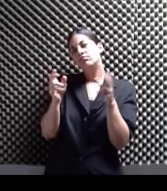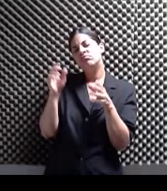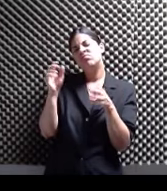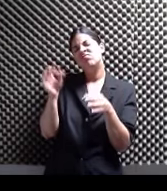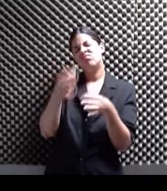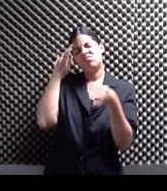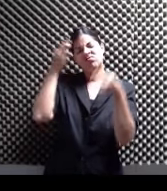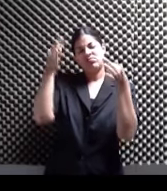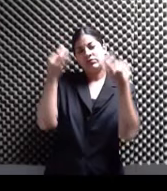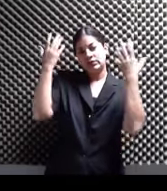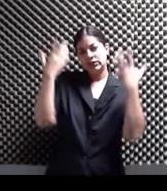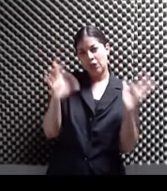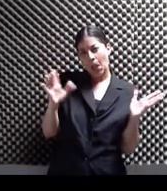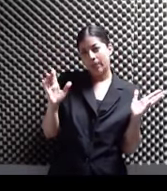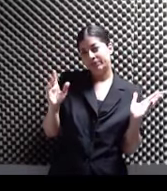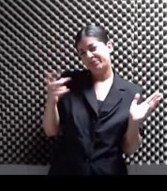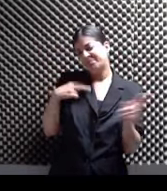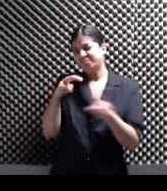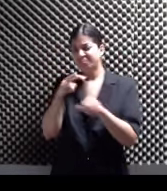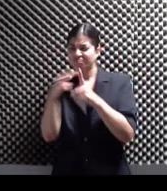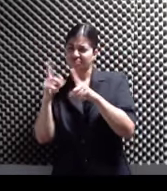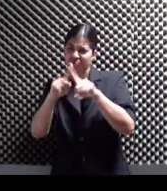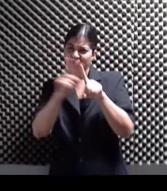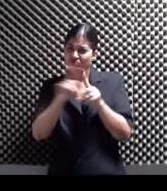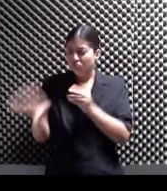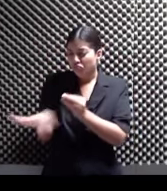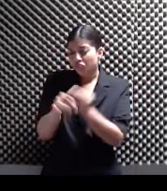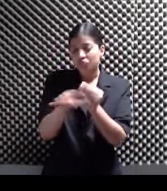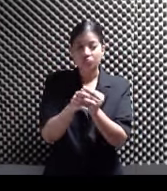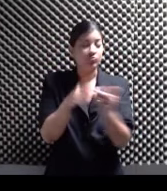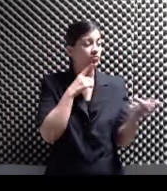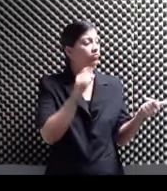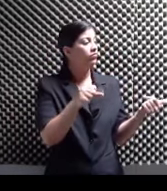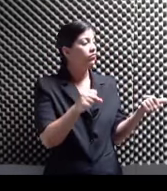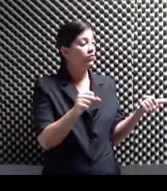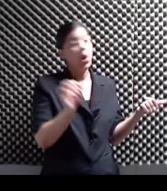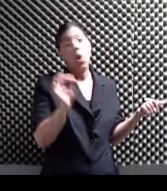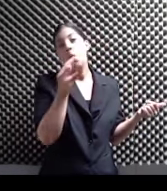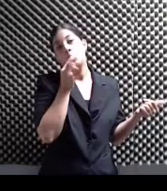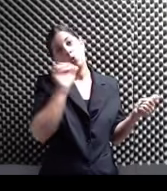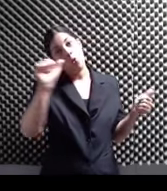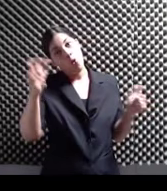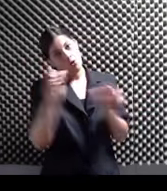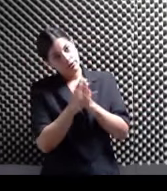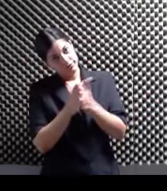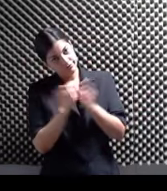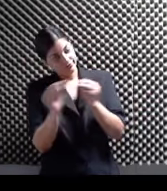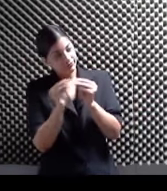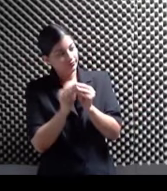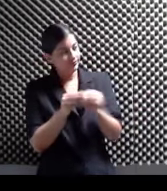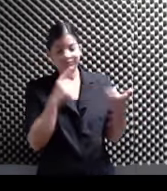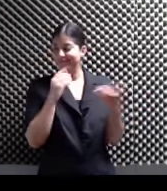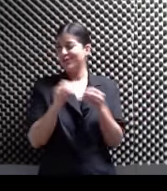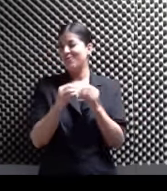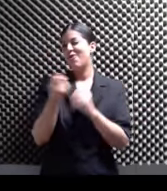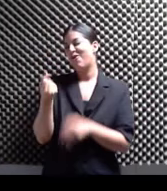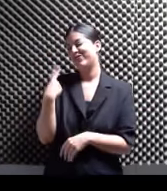perspectiva no le he tocado, vamos entonces a... Había unos que decían, no quedarnos. Que para otro libro que viene por ahí también pronto. Así el número